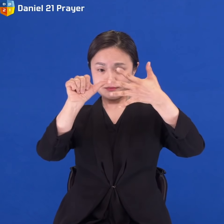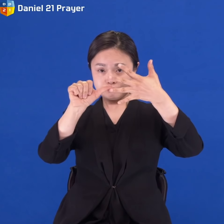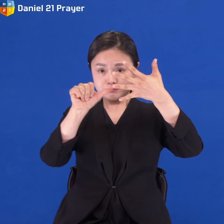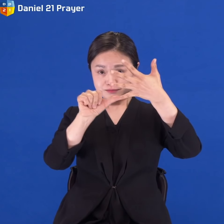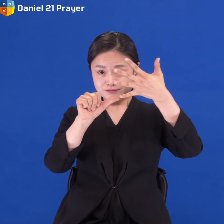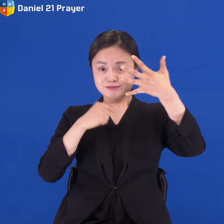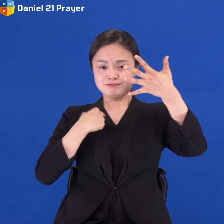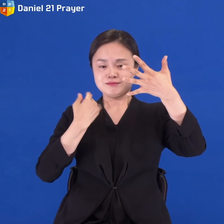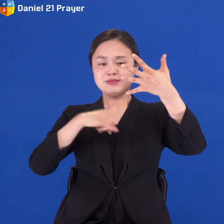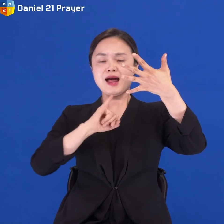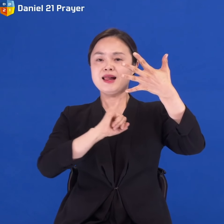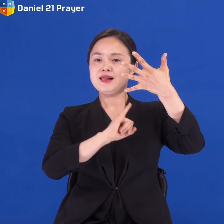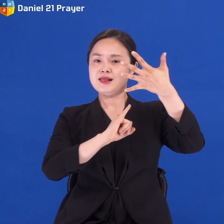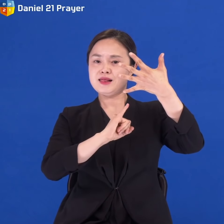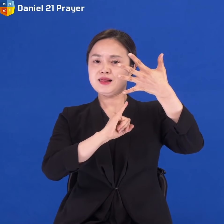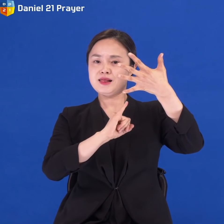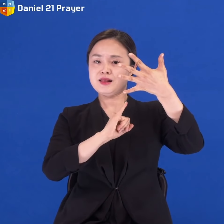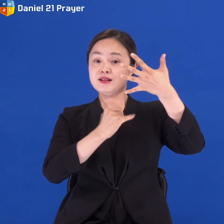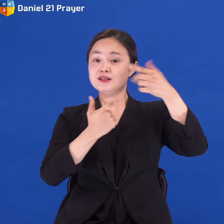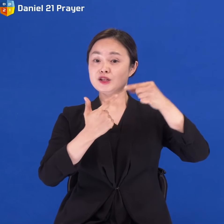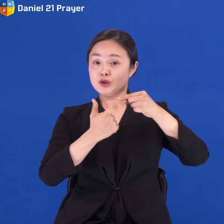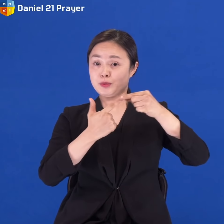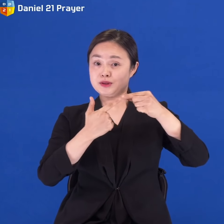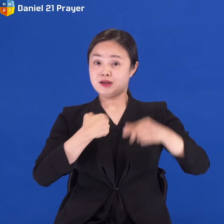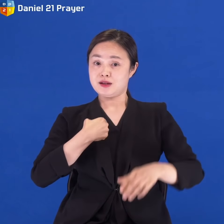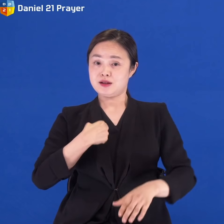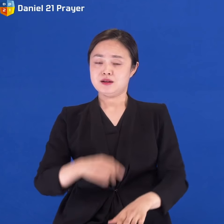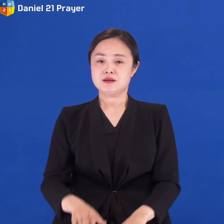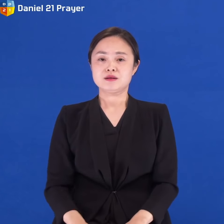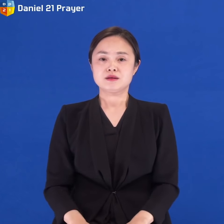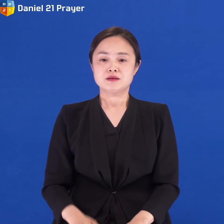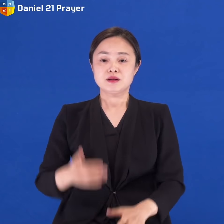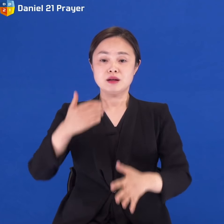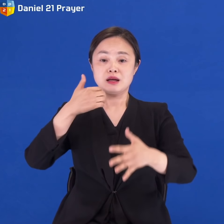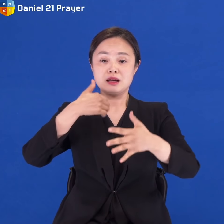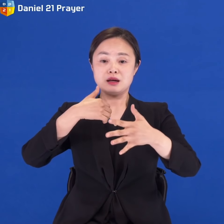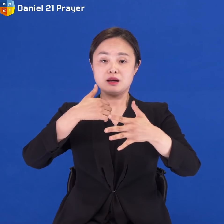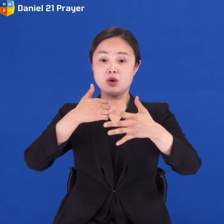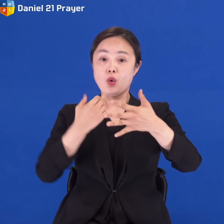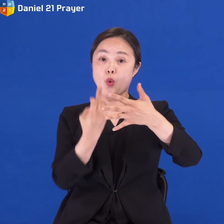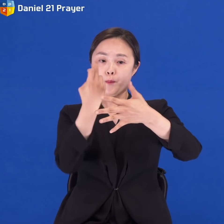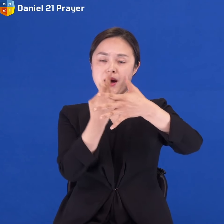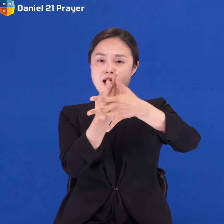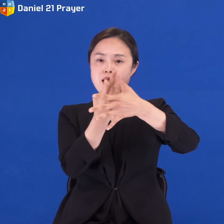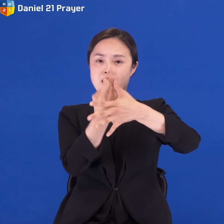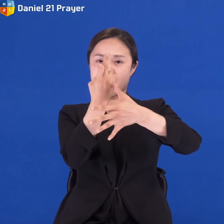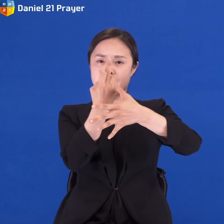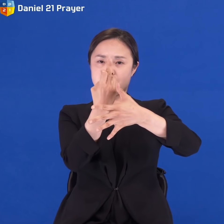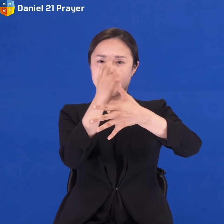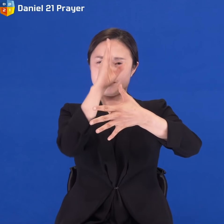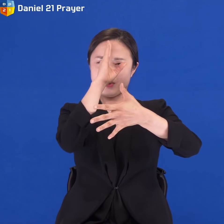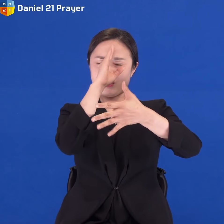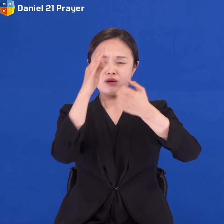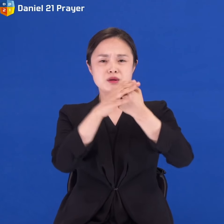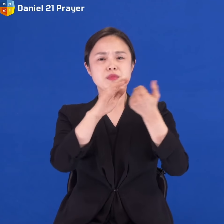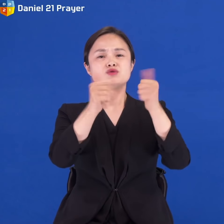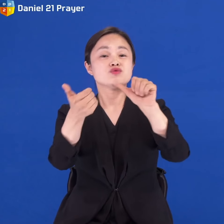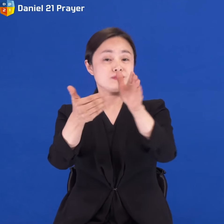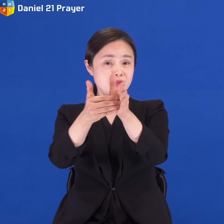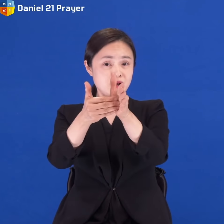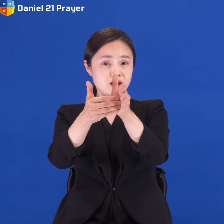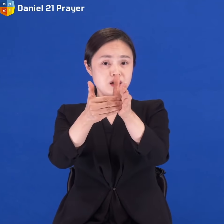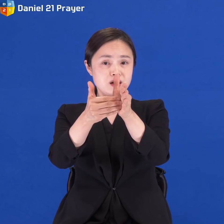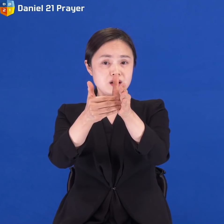번째 아들을 잃은 관계로 저희 어머니는 7남 2녀라고